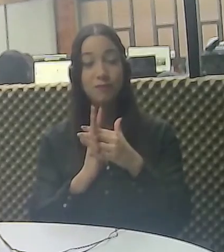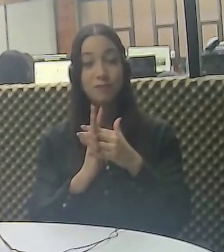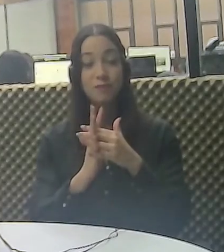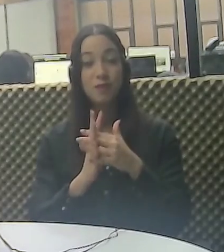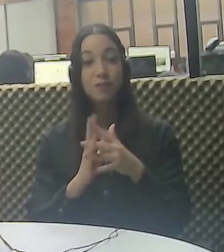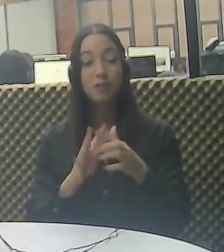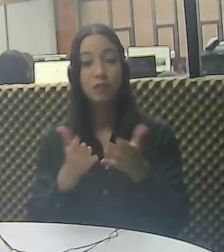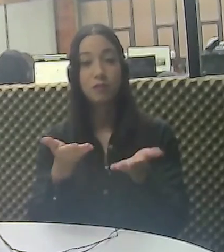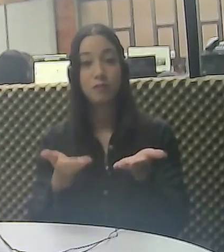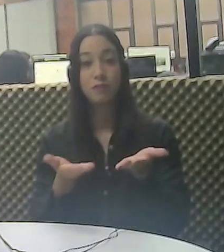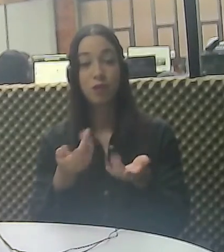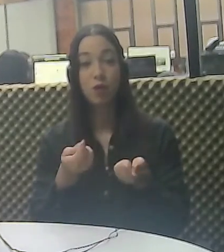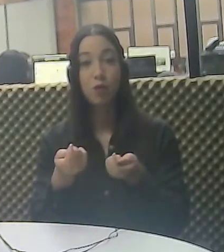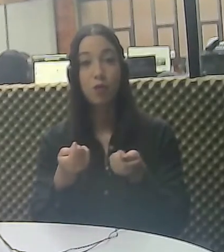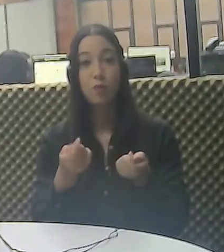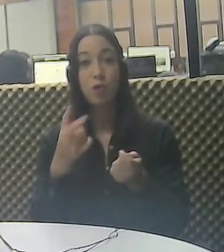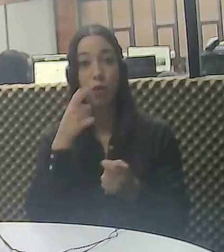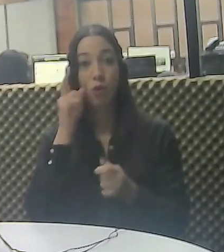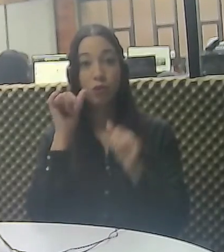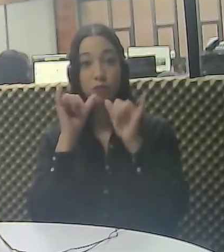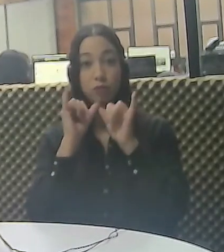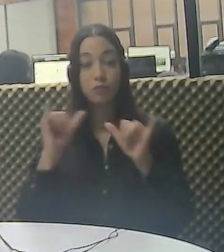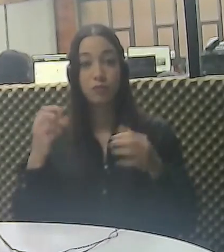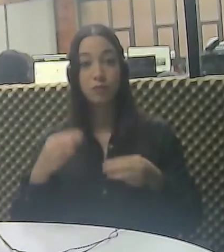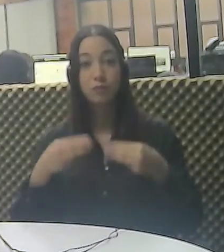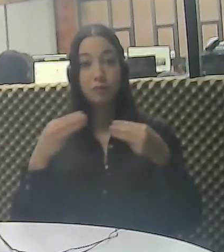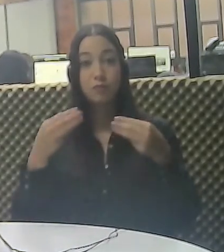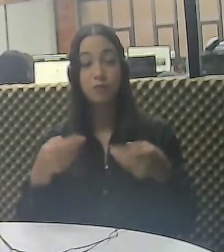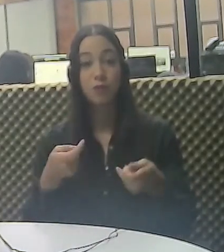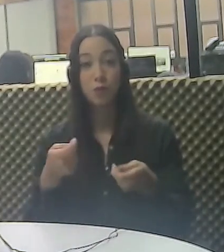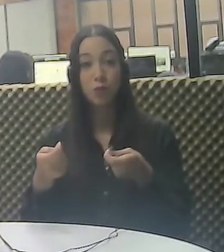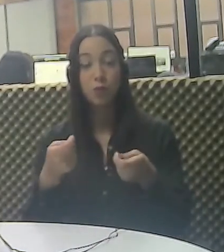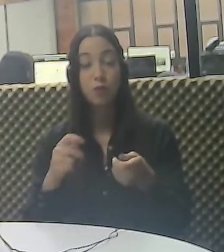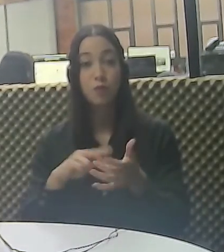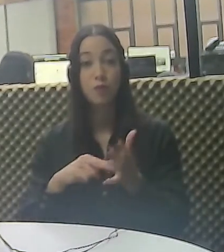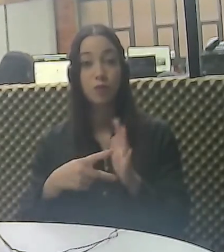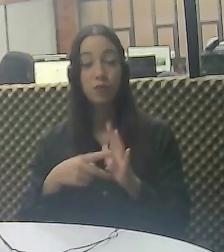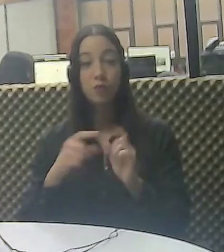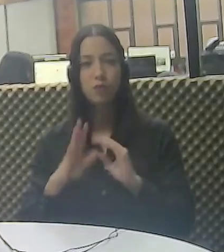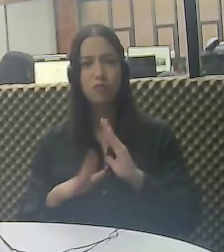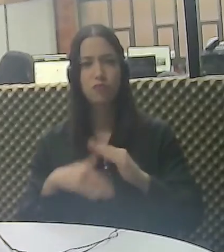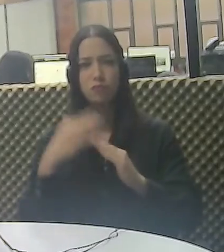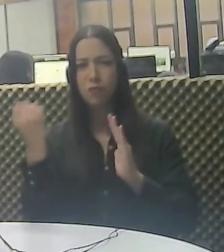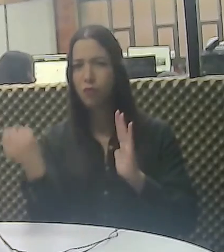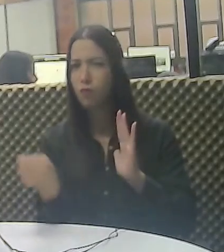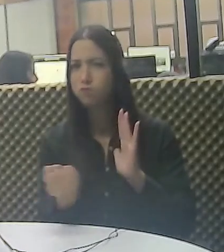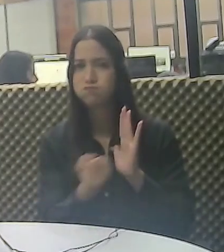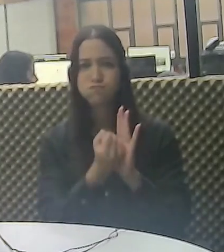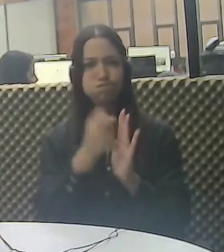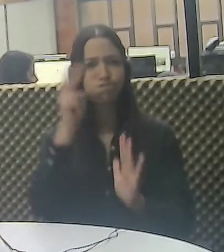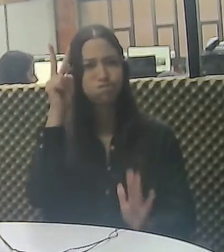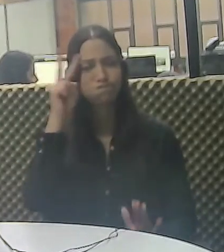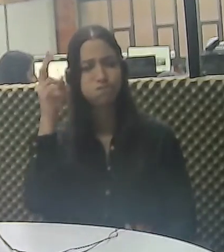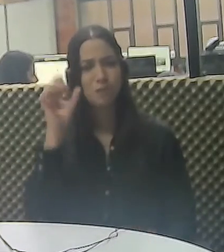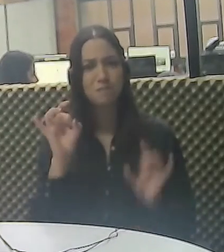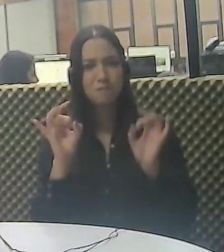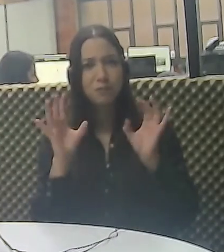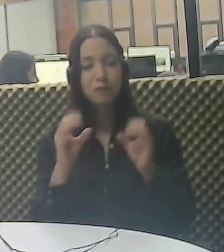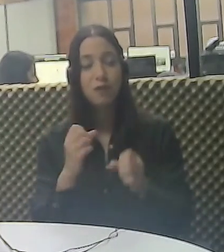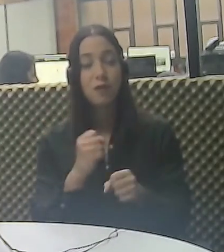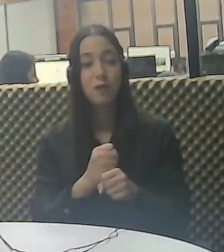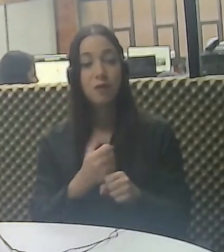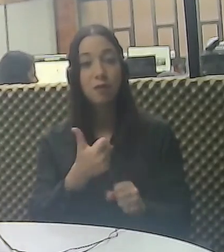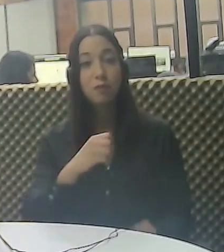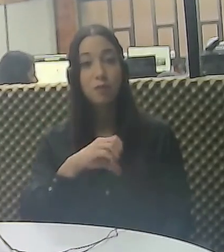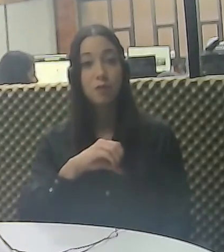resultado da balança comercial divulgado ontem pelo Ministério da economia corresponde a um desempenho histórico desde 1997